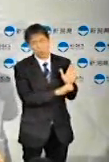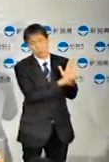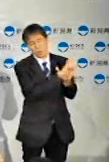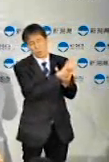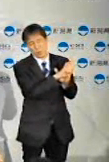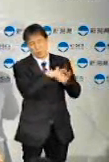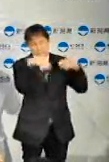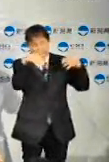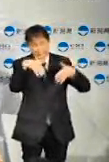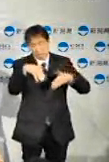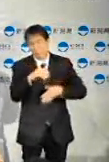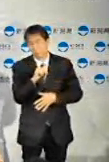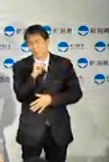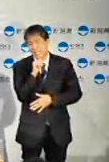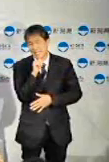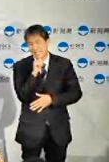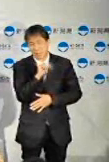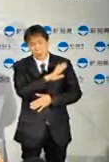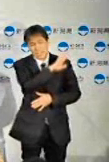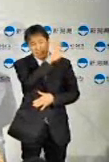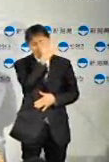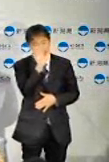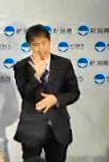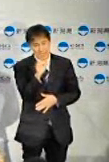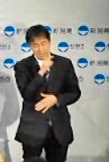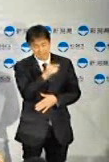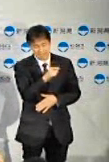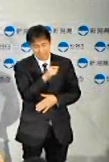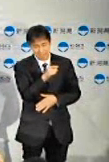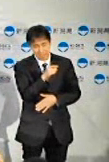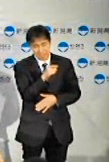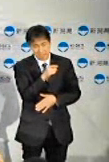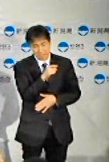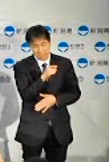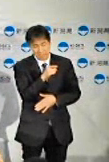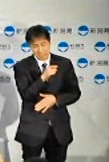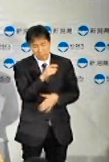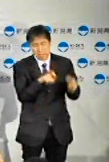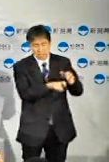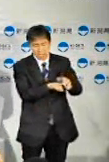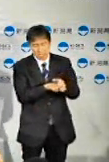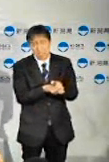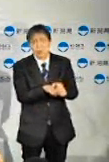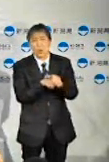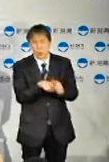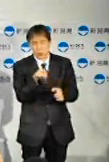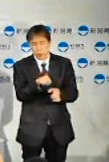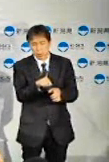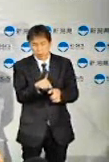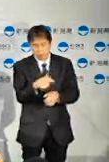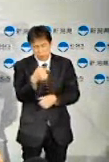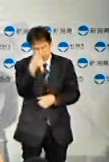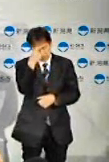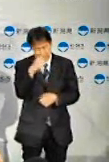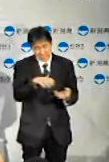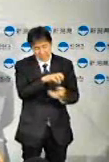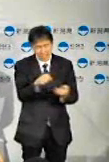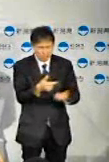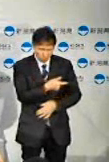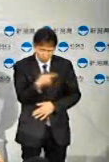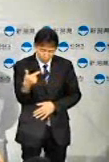という天候、これも大変な、特に農業等への大きな被害があった中で、